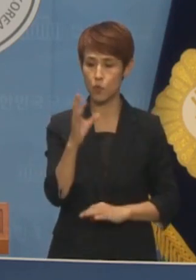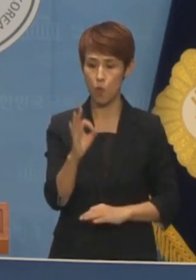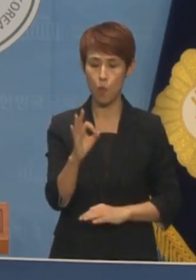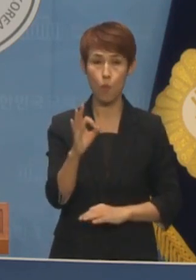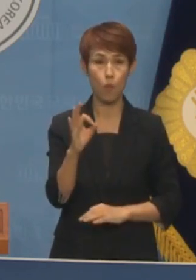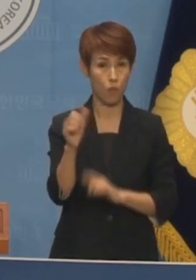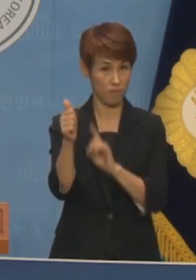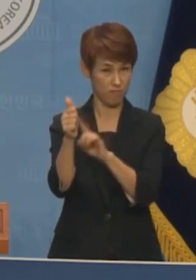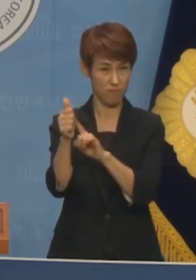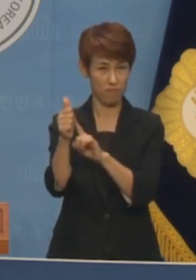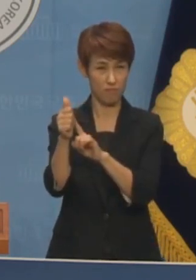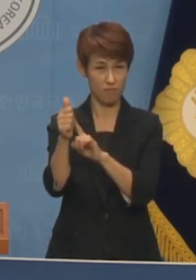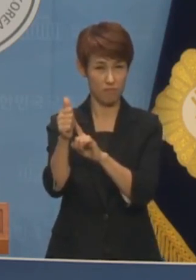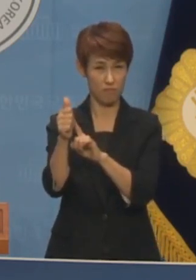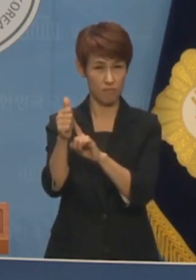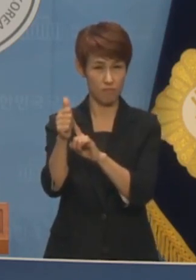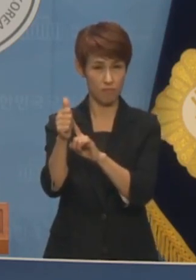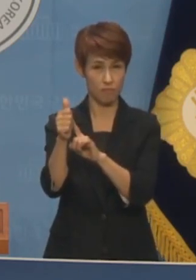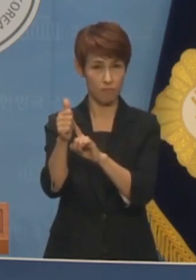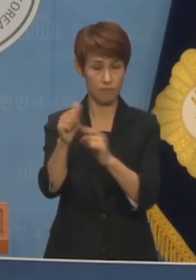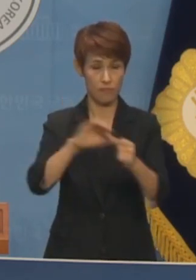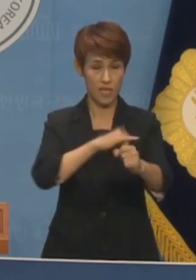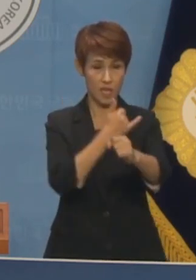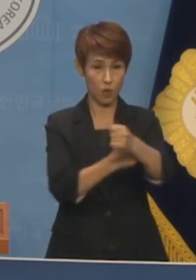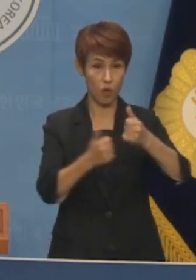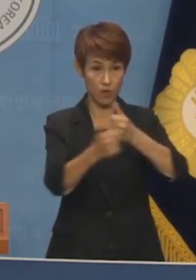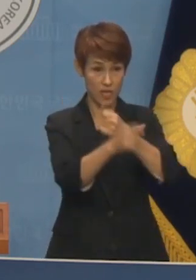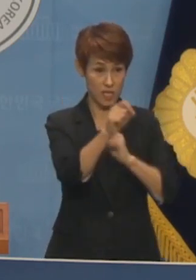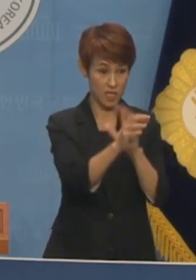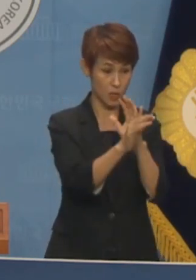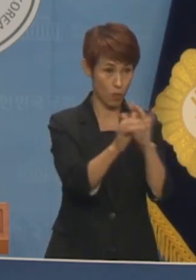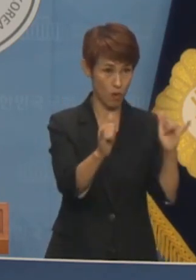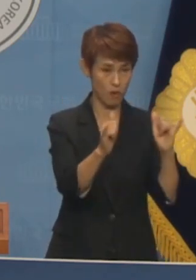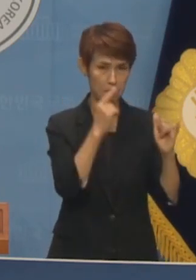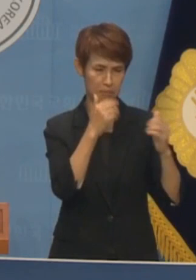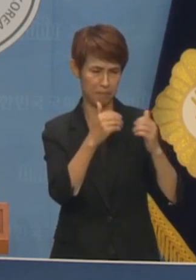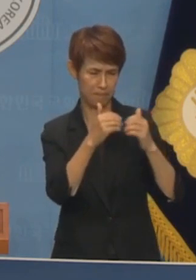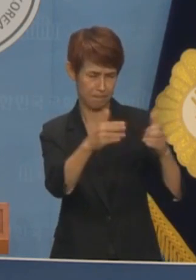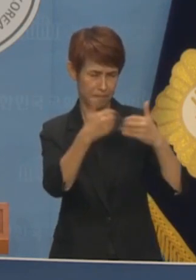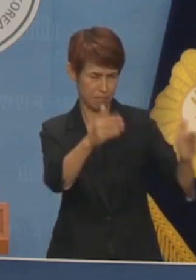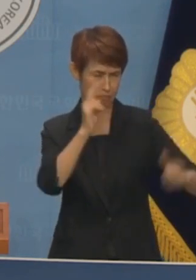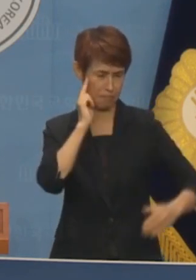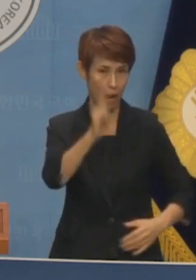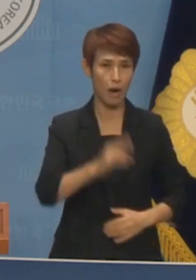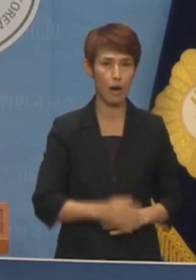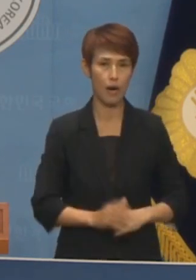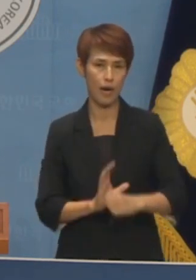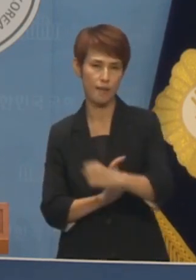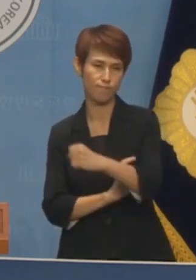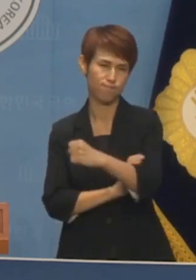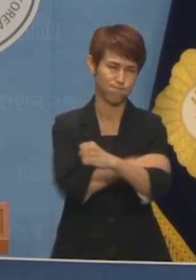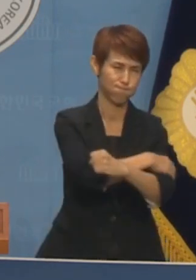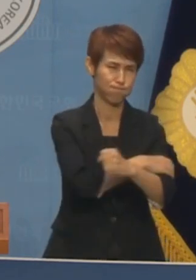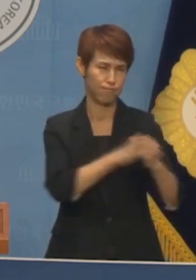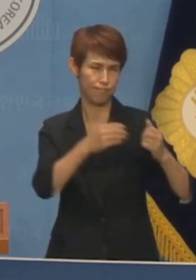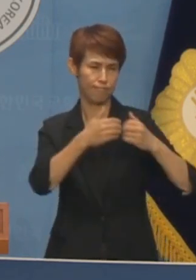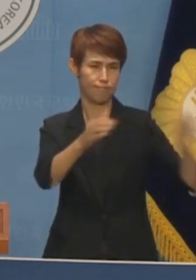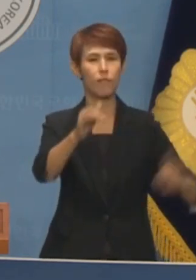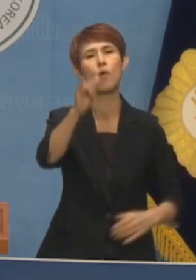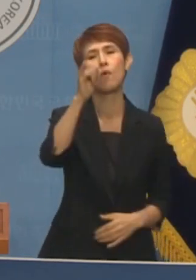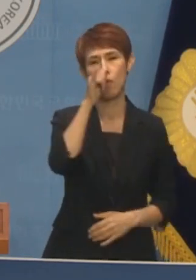상임위원은 인권위 직원들에 대한 지속적인 막말과 갑질, 폭언 등으로